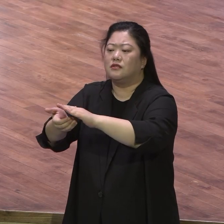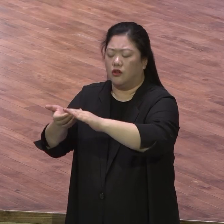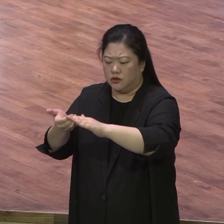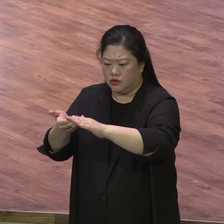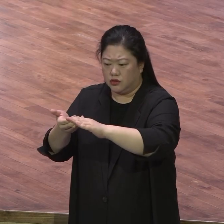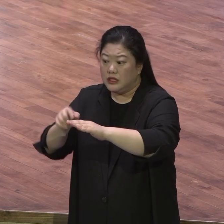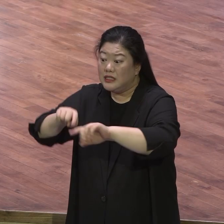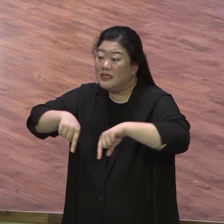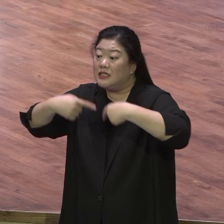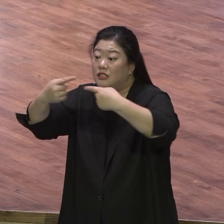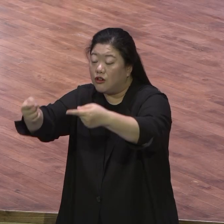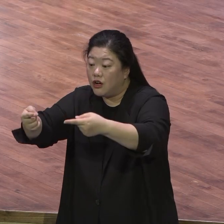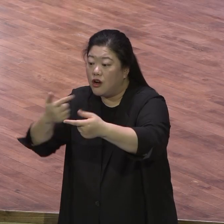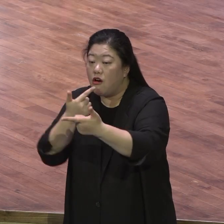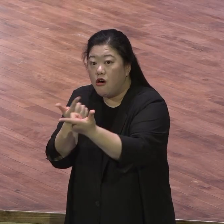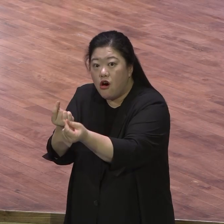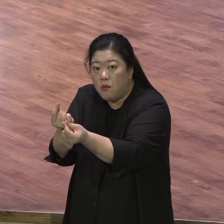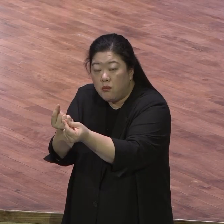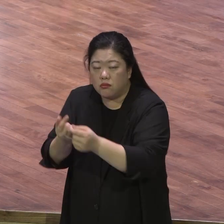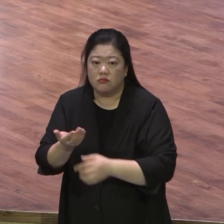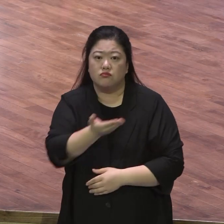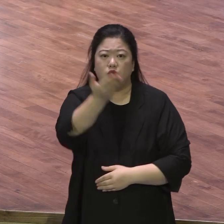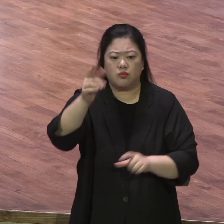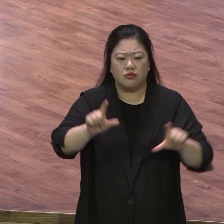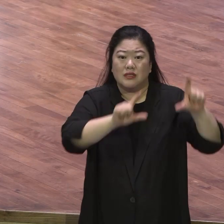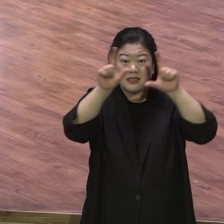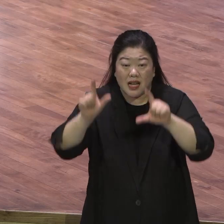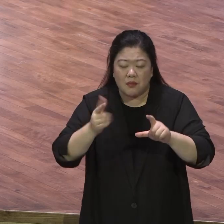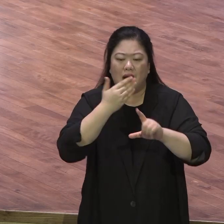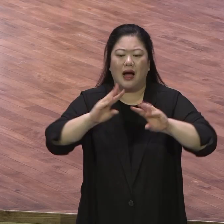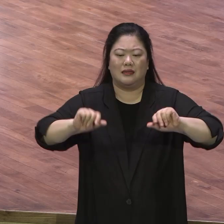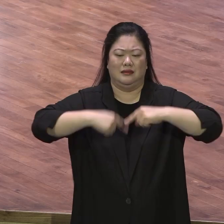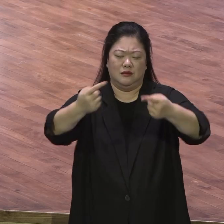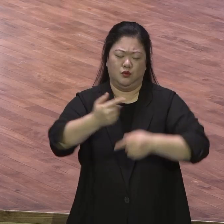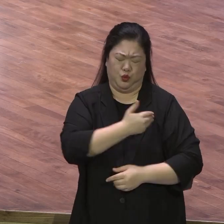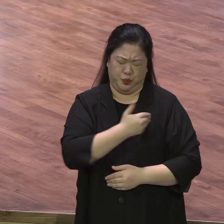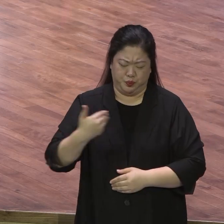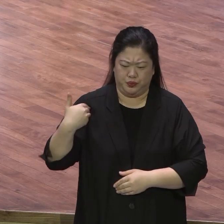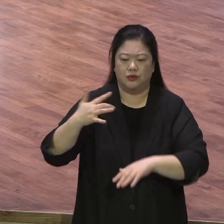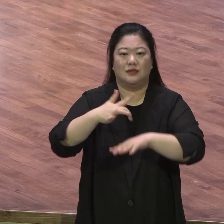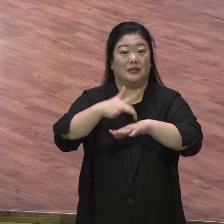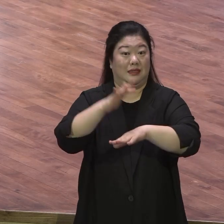살면서도 마음껏 누릴 수 있는 그런 체질 되기를 지어므로 축복합니다.